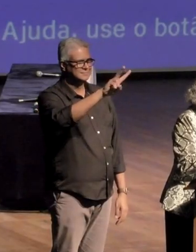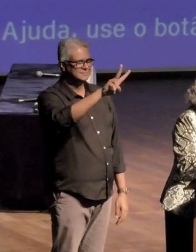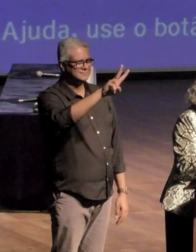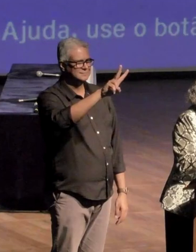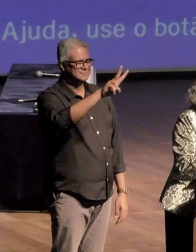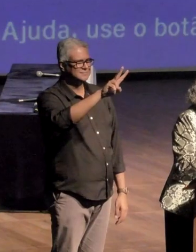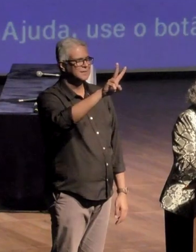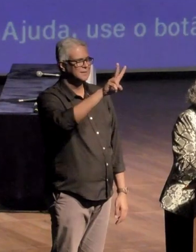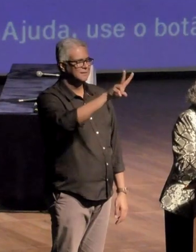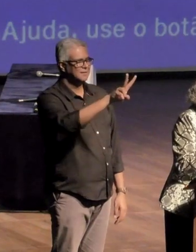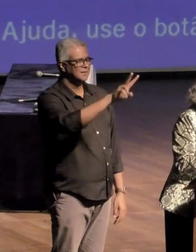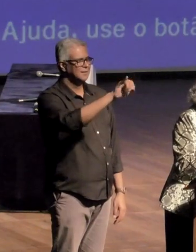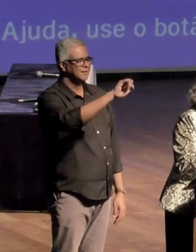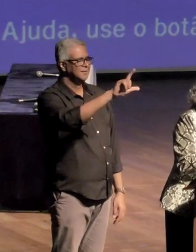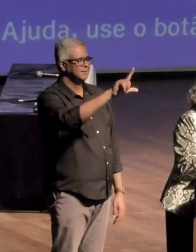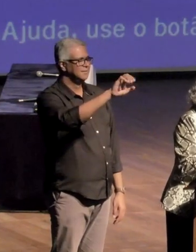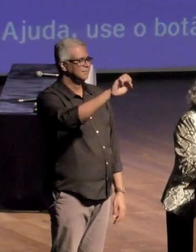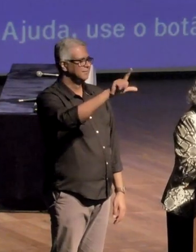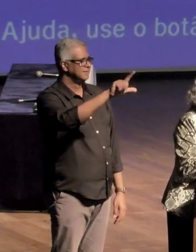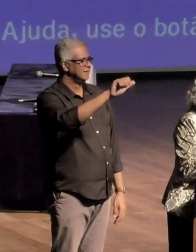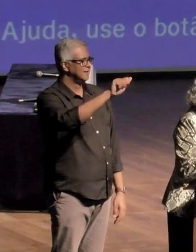DDD 16